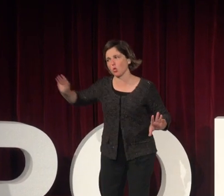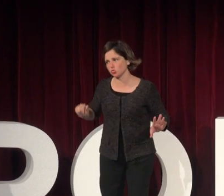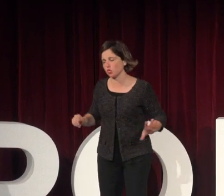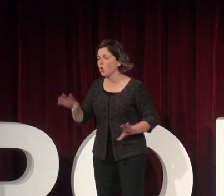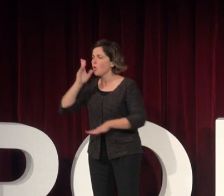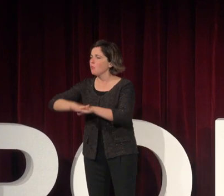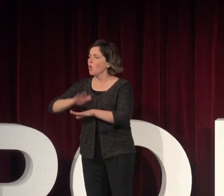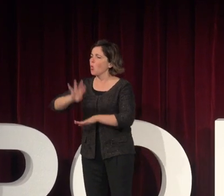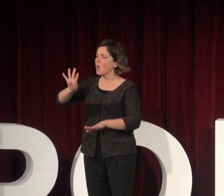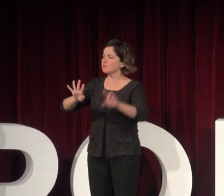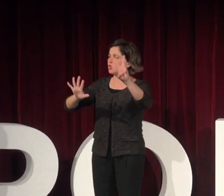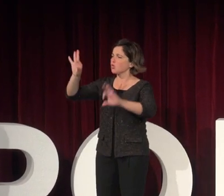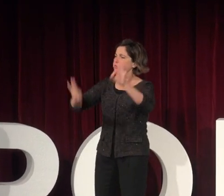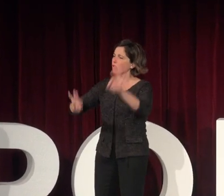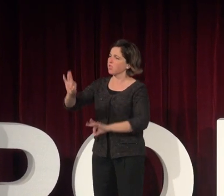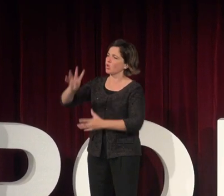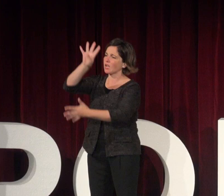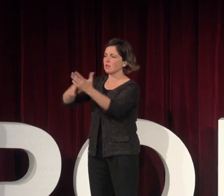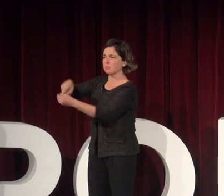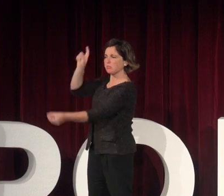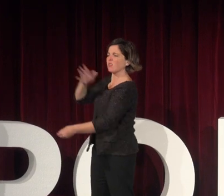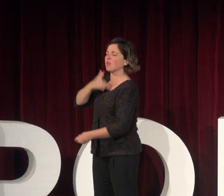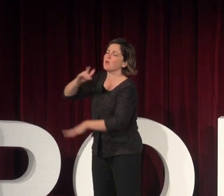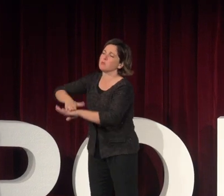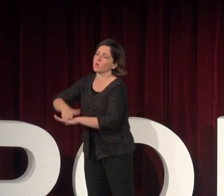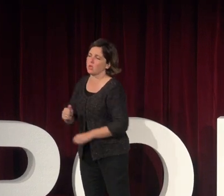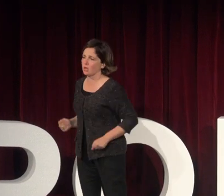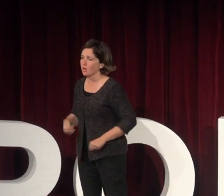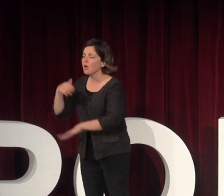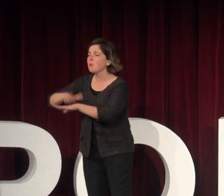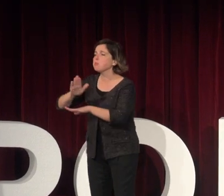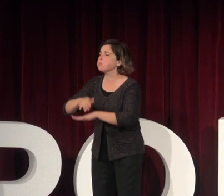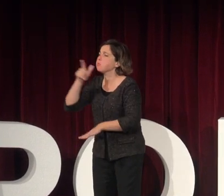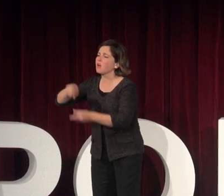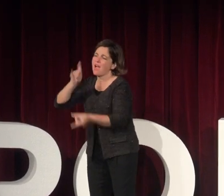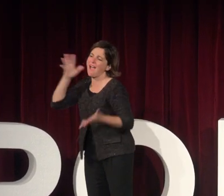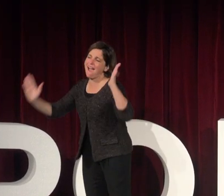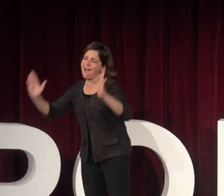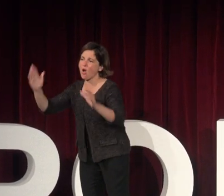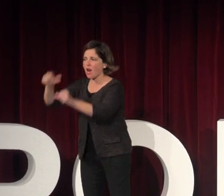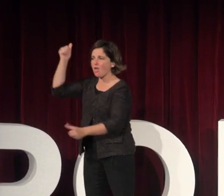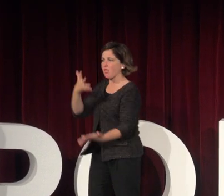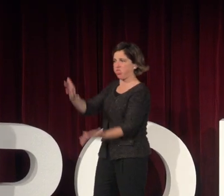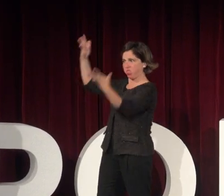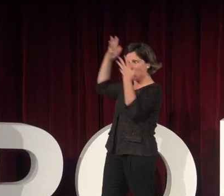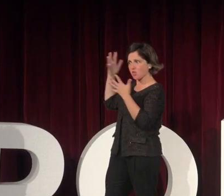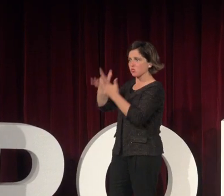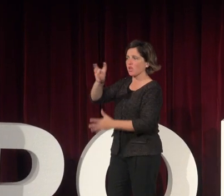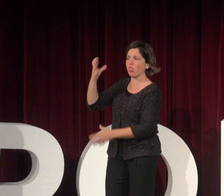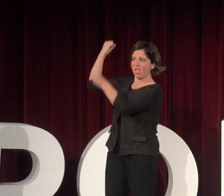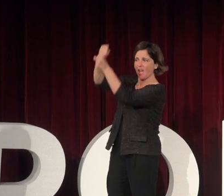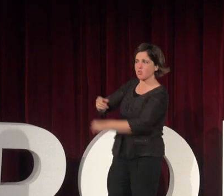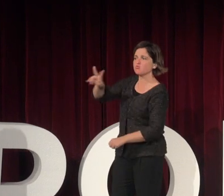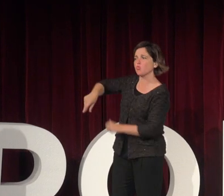el 48% de los catalanes se quiere ir de España? ¿Por qué esto está ocurriendo ahora cuando hace 10 años o 15